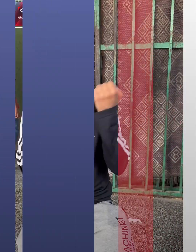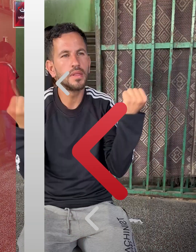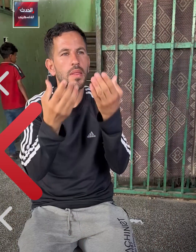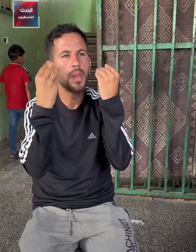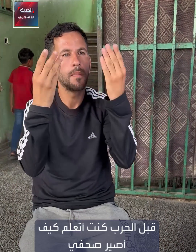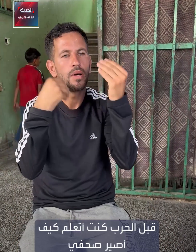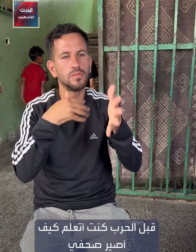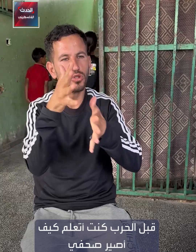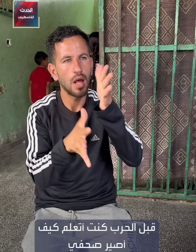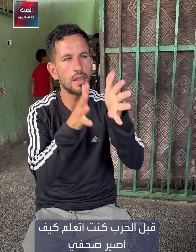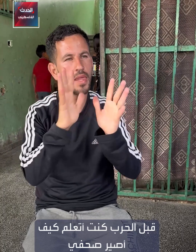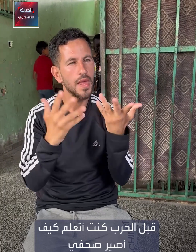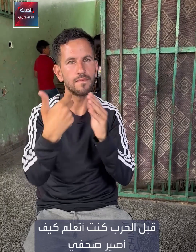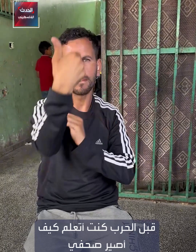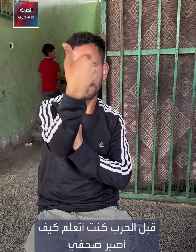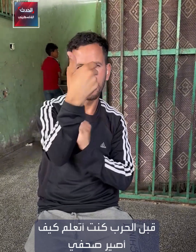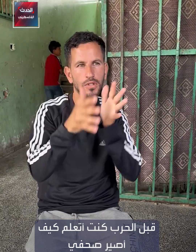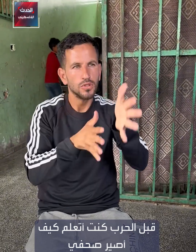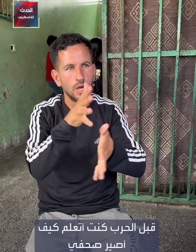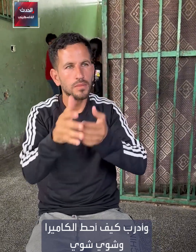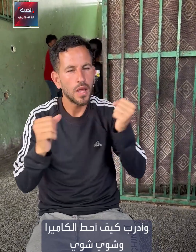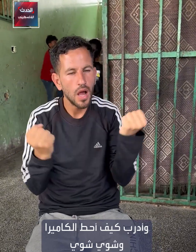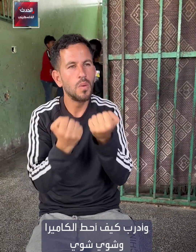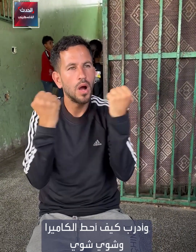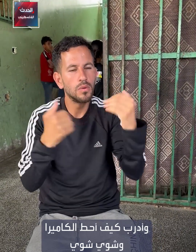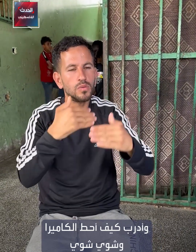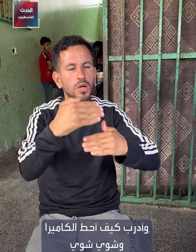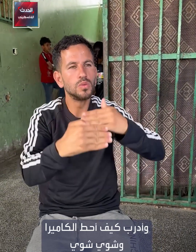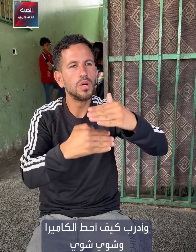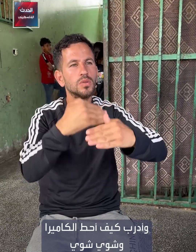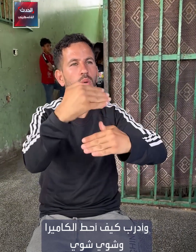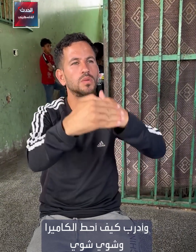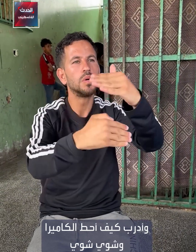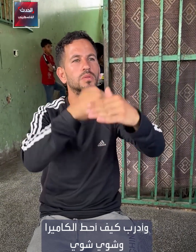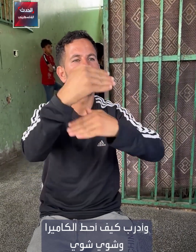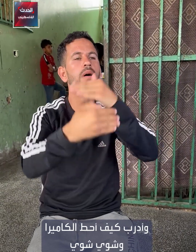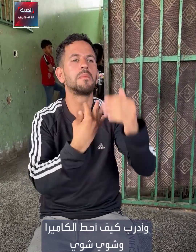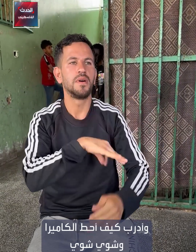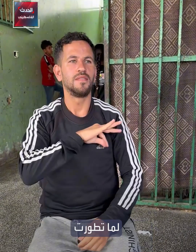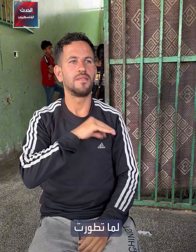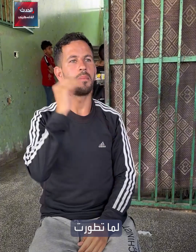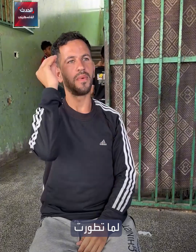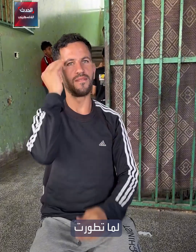قبل الحرب كنت اتعلم كيف اصير صحفي ودرب كيف احط الكاميرا شوي شوي لما